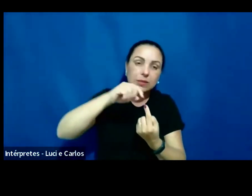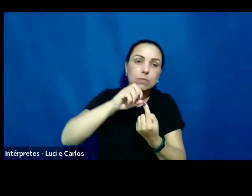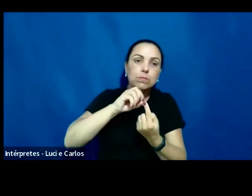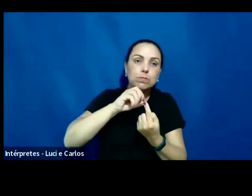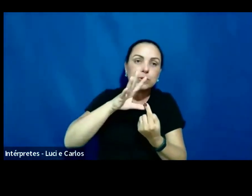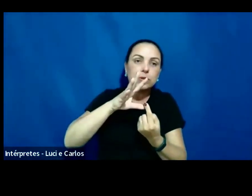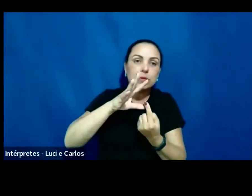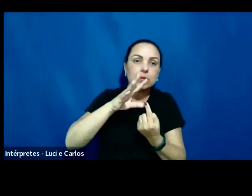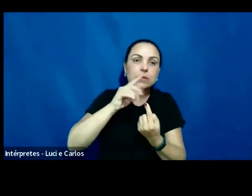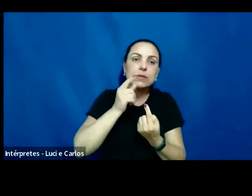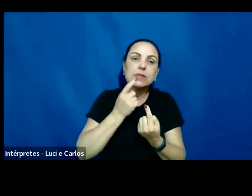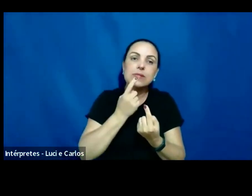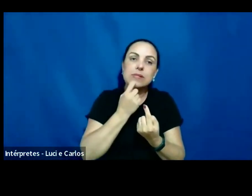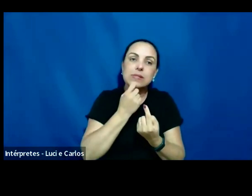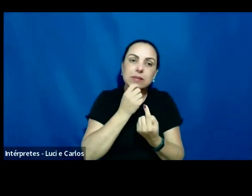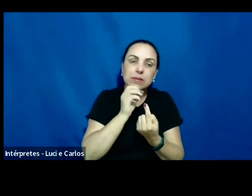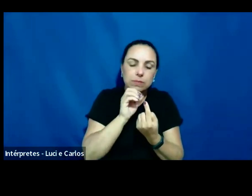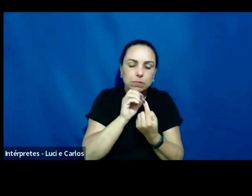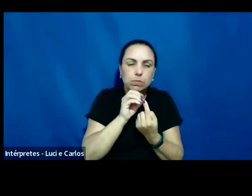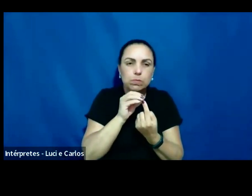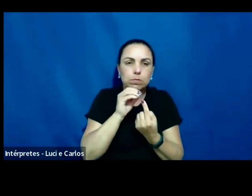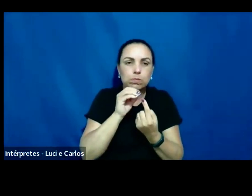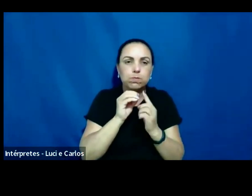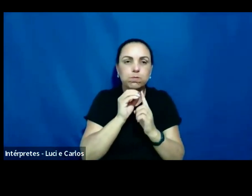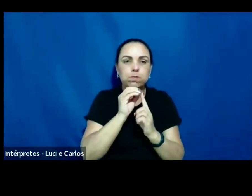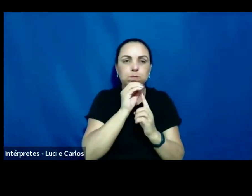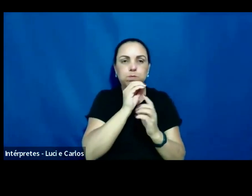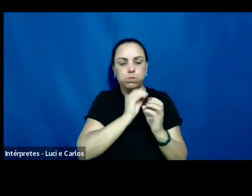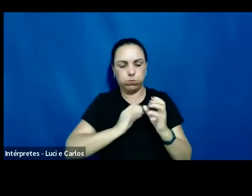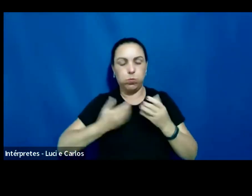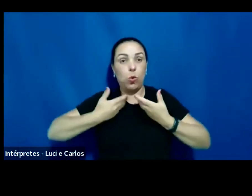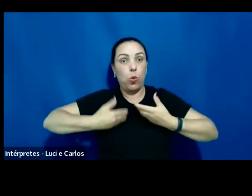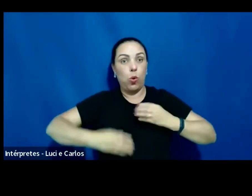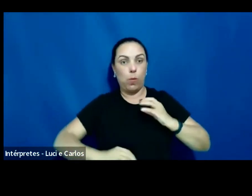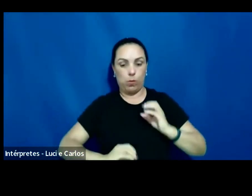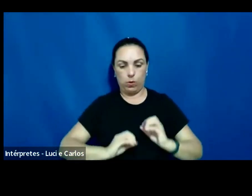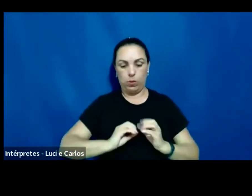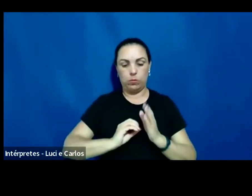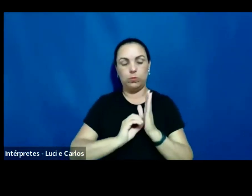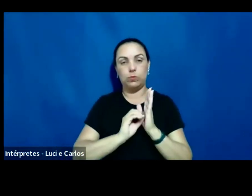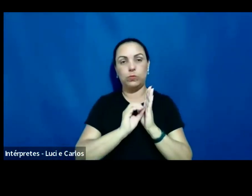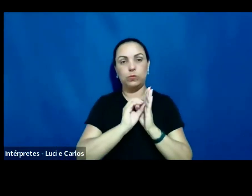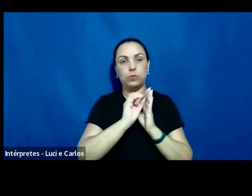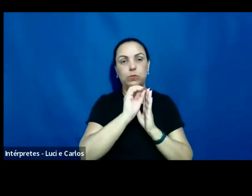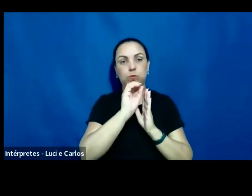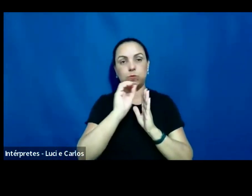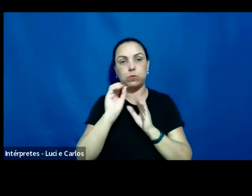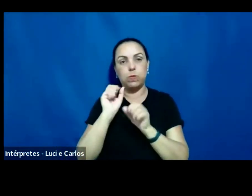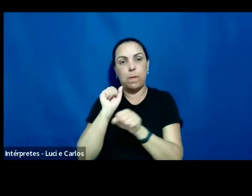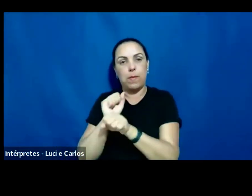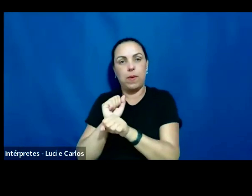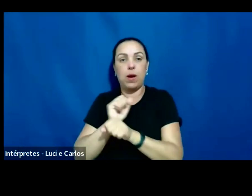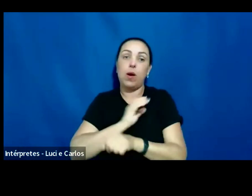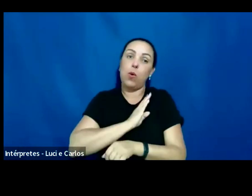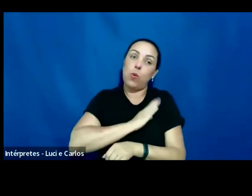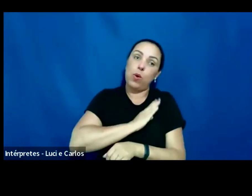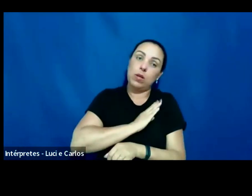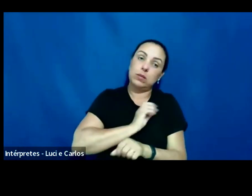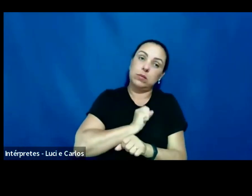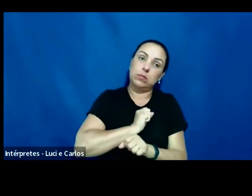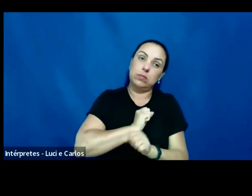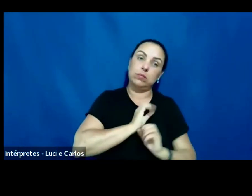gente, essa doença é uma coisa que a gente tem que estar de olho nela. E onde ela começa? Essa doença ela começa de um